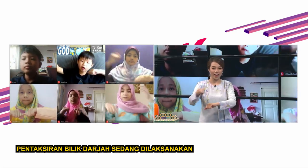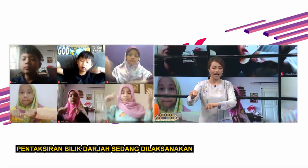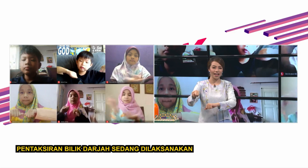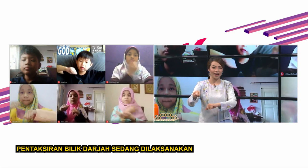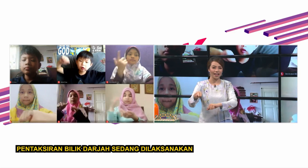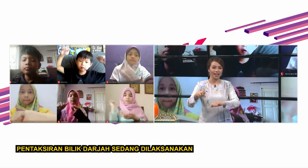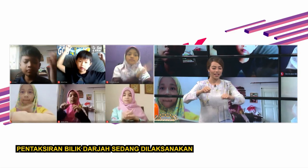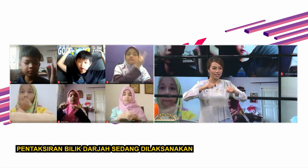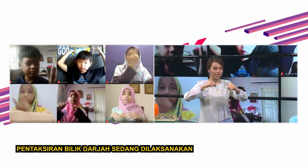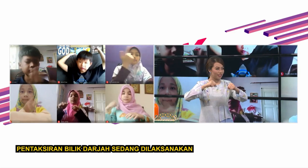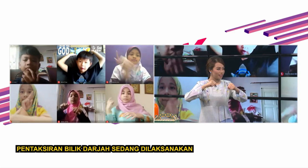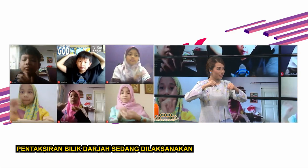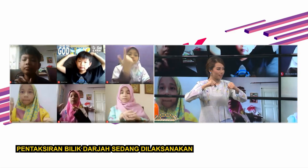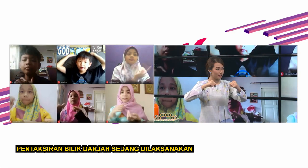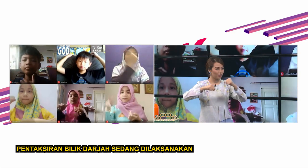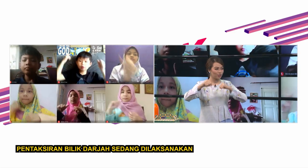Latihan.